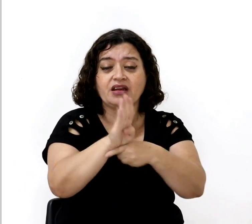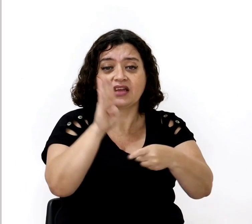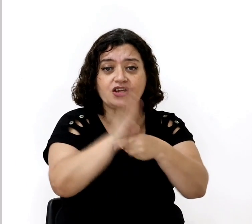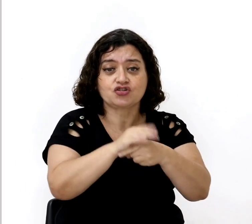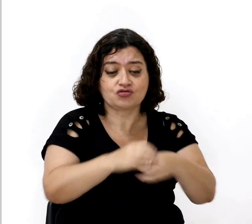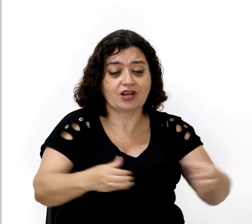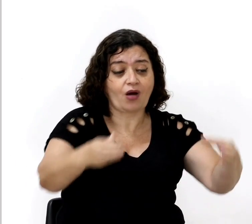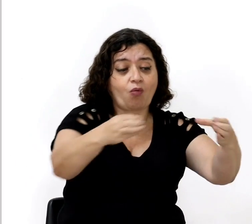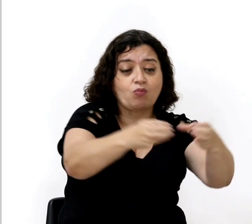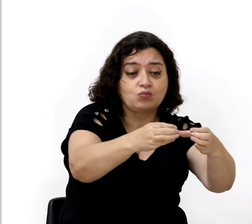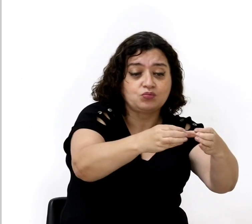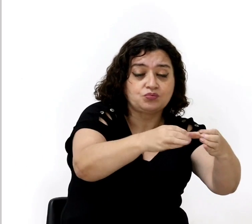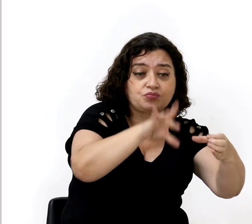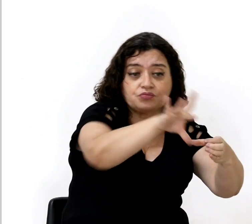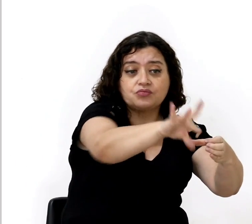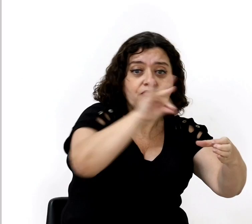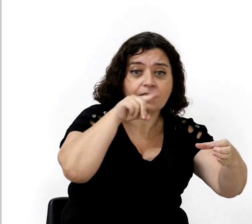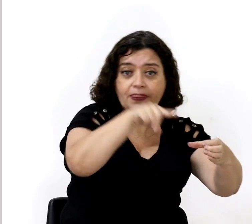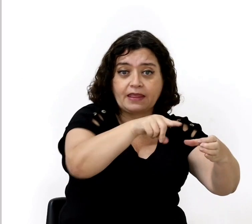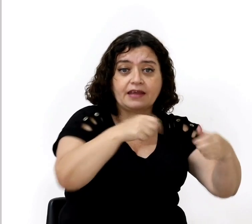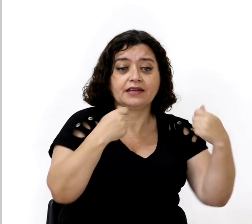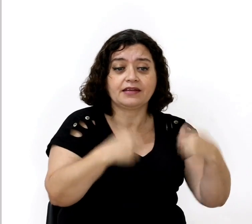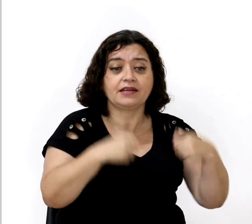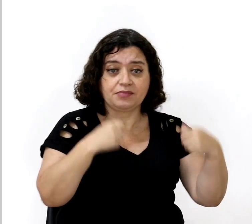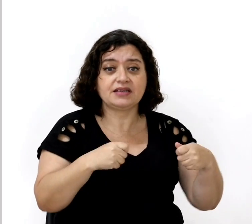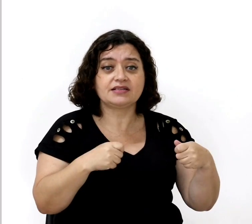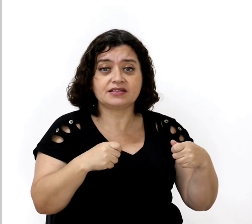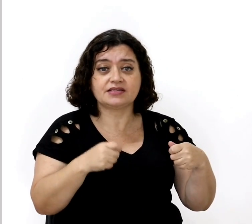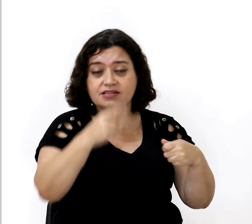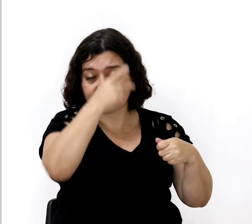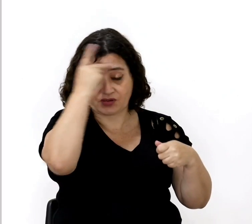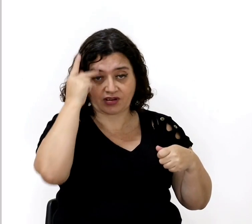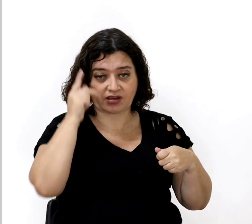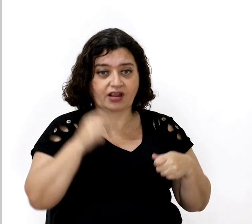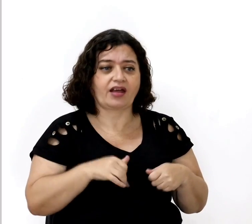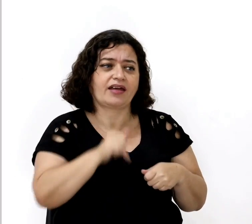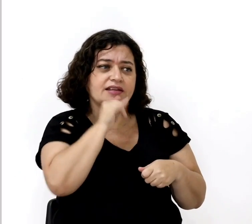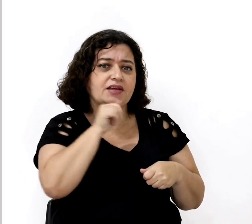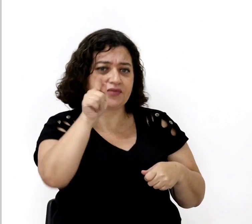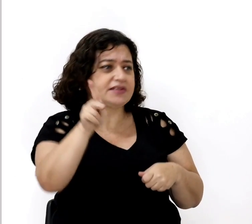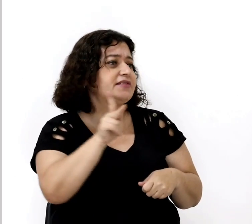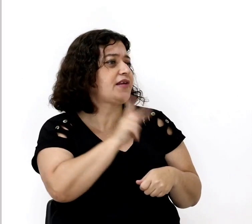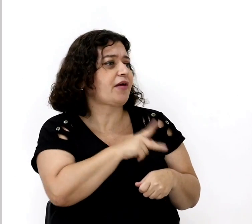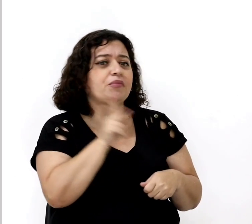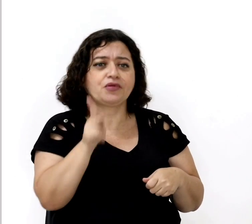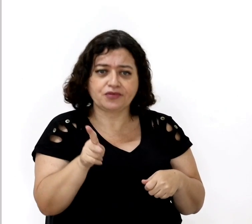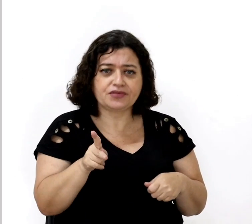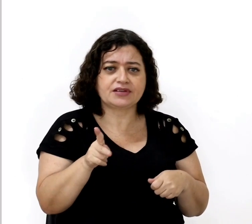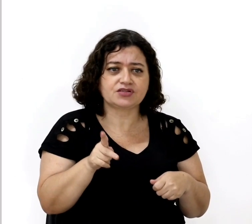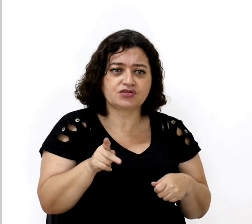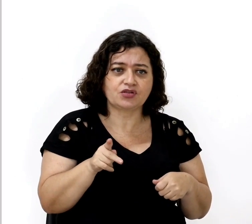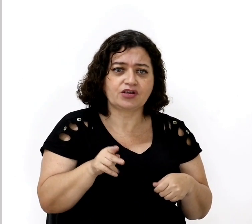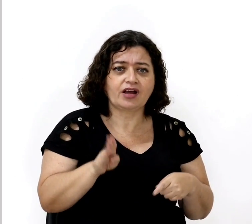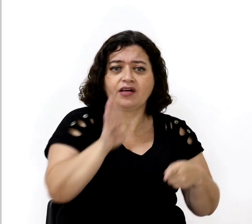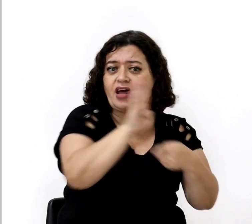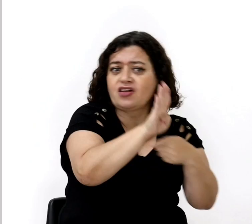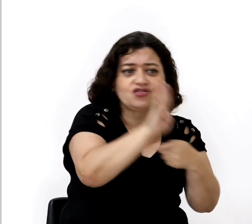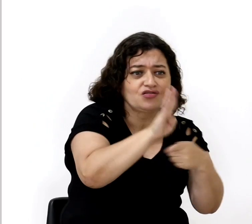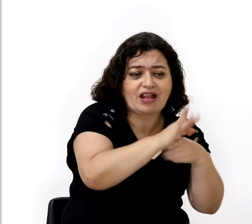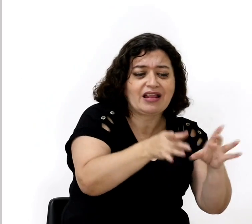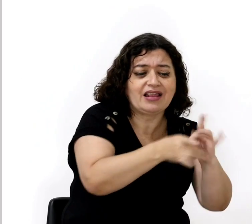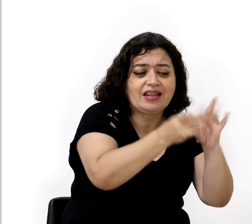uma instituição que precisa de algum voluntário. Você é professor? Pode doar um tempo. Então,